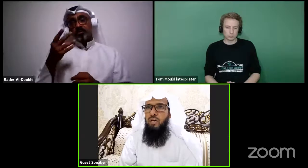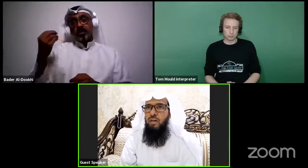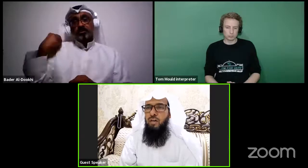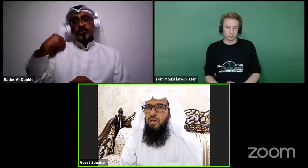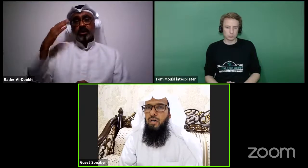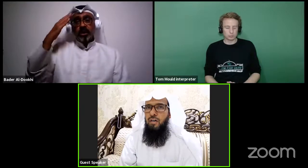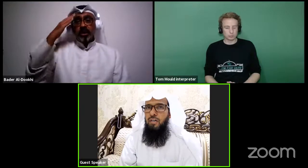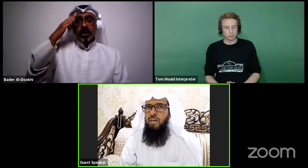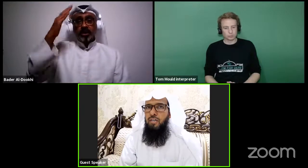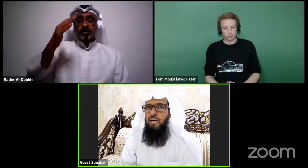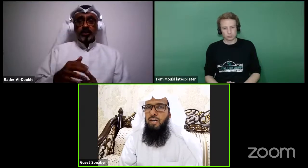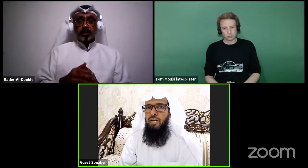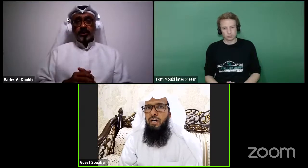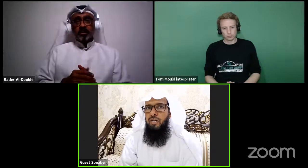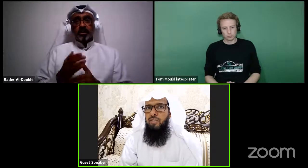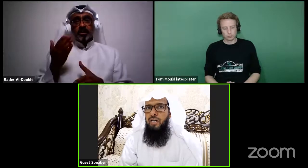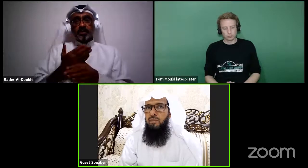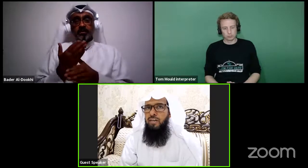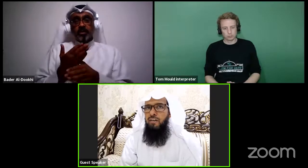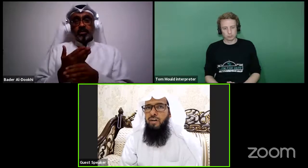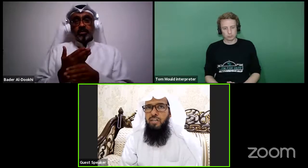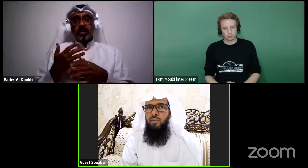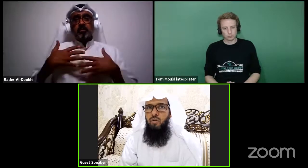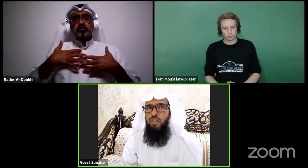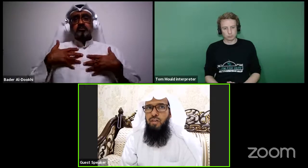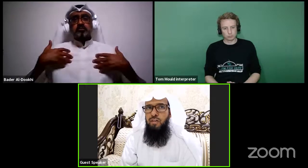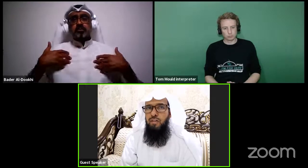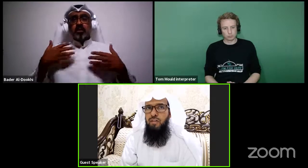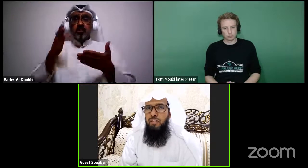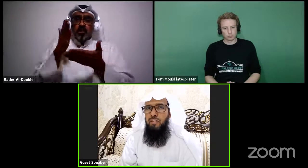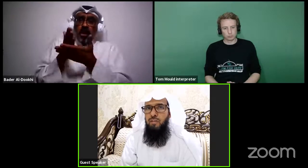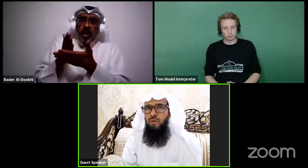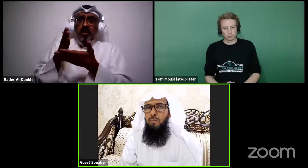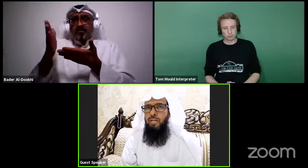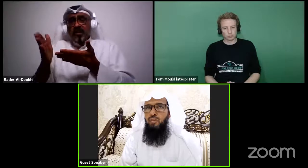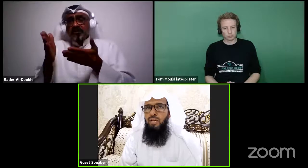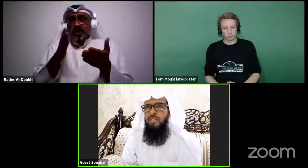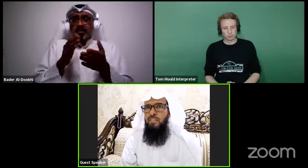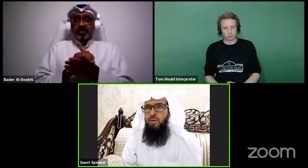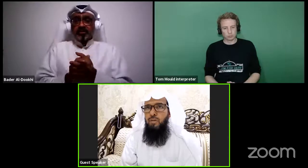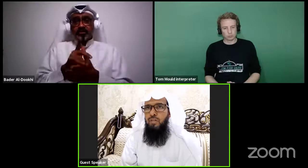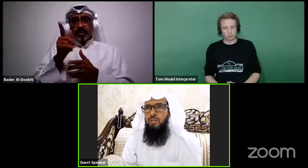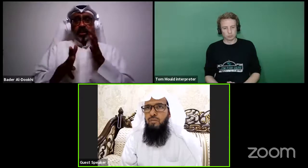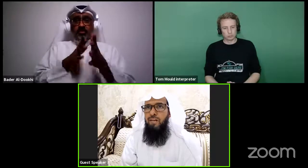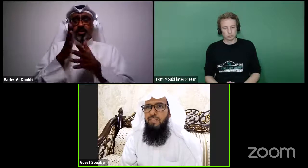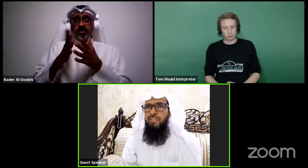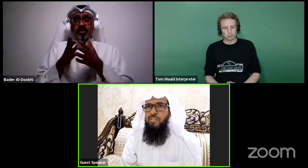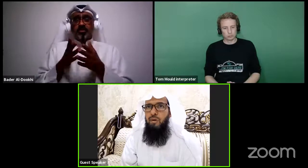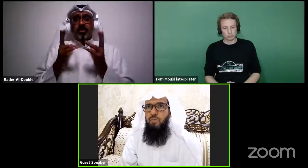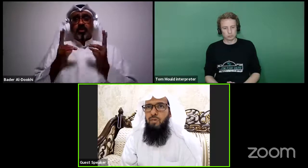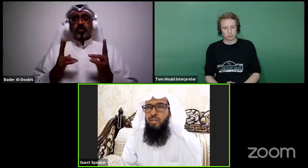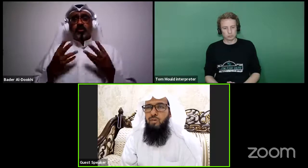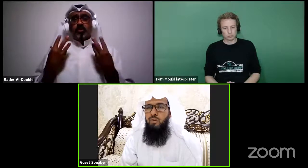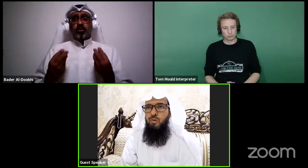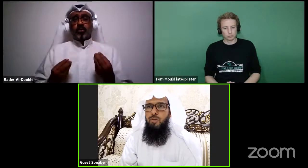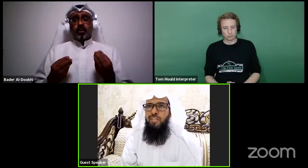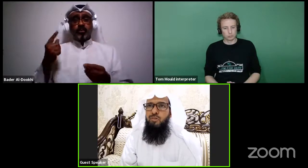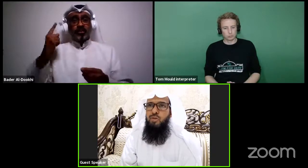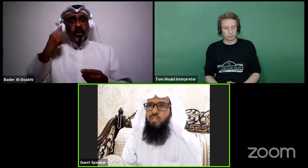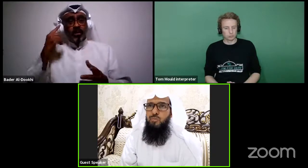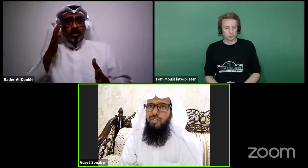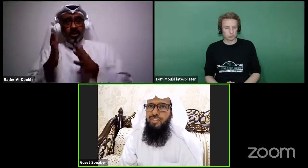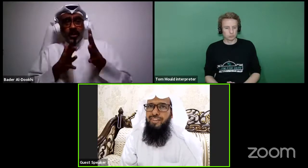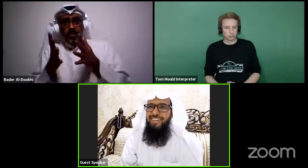خيرا، لأني أنا أرتاح بين فقرة وفقرة، وأما أنتم لا ترتاحون، مرة تسمعون وتكتبون